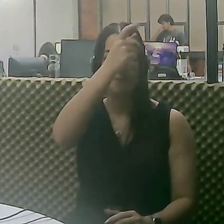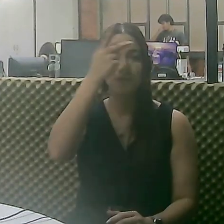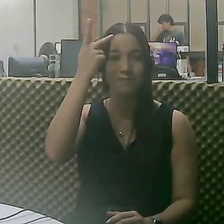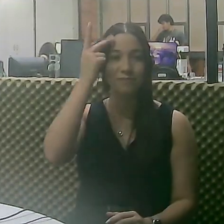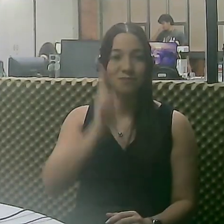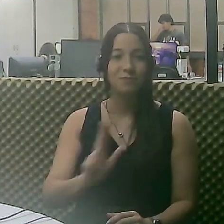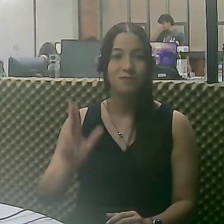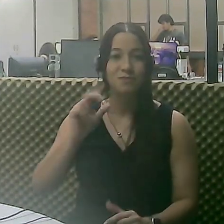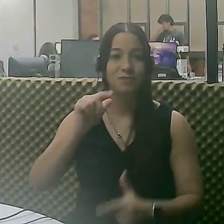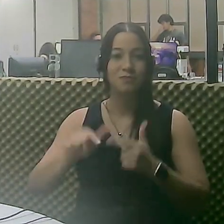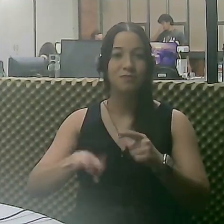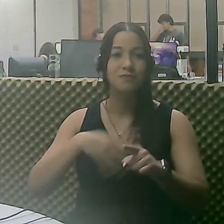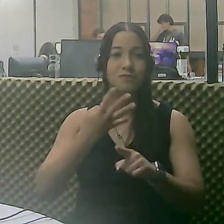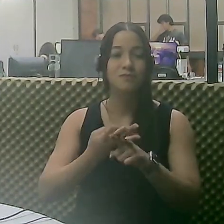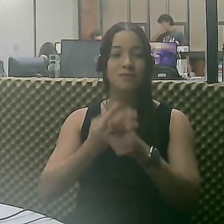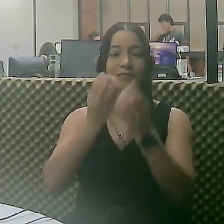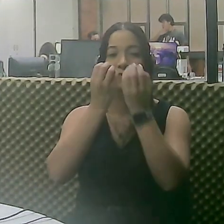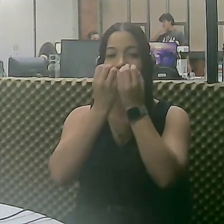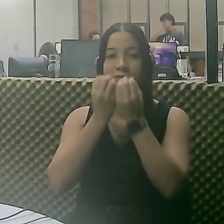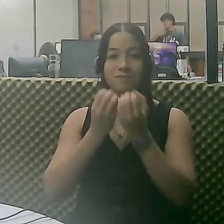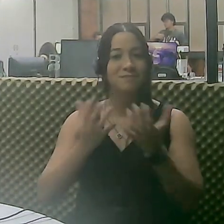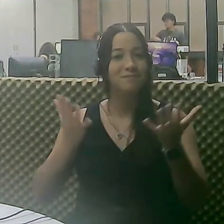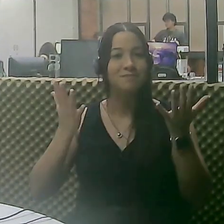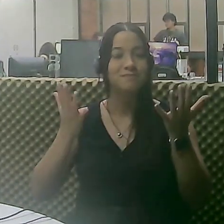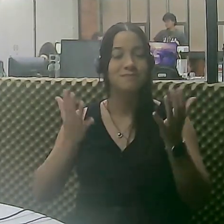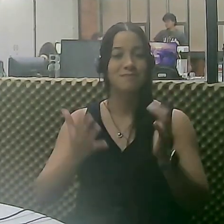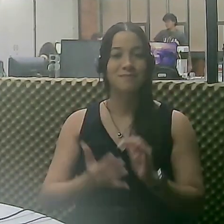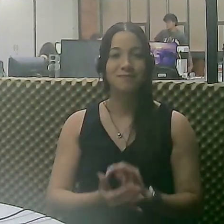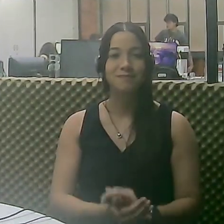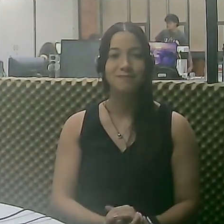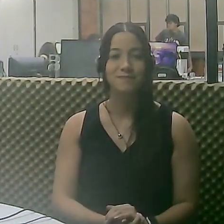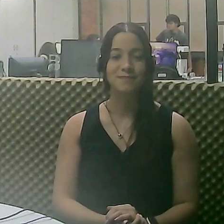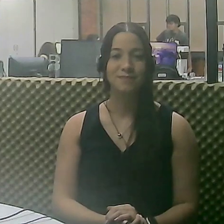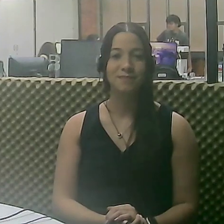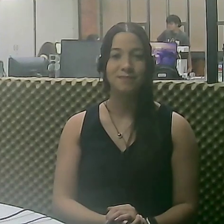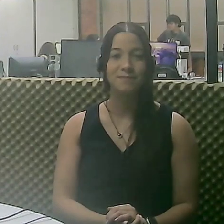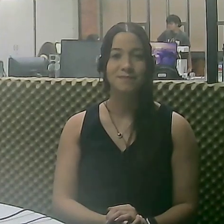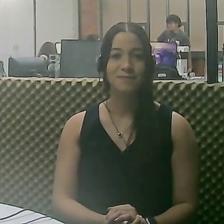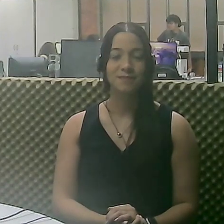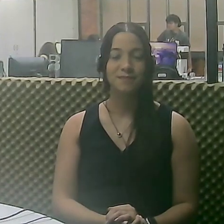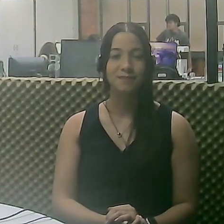Prefeitura de Uberlândia. Fazer mais, fazer bem.